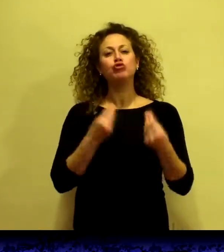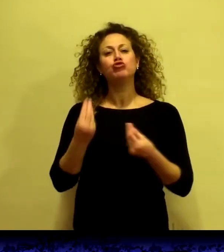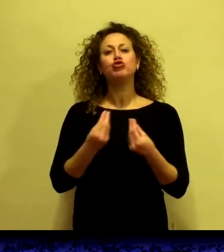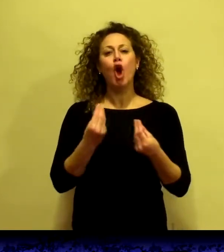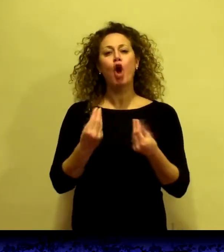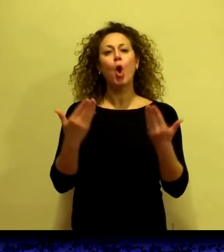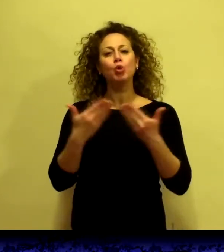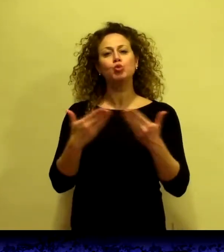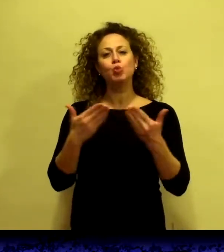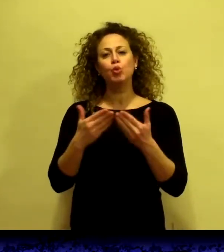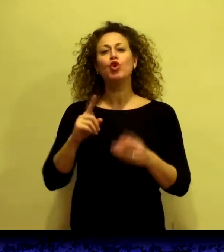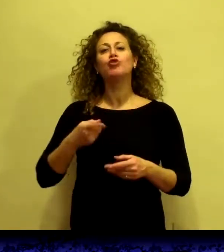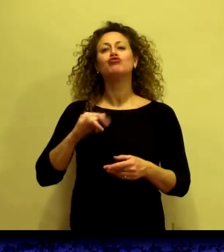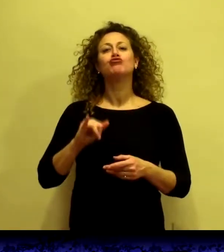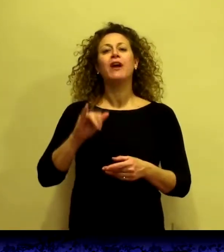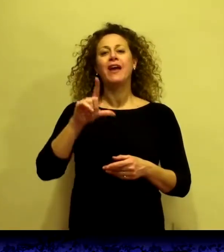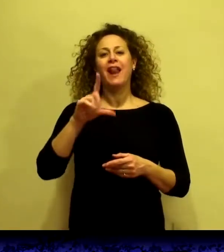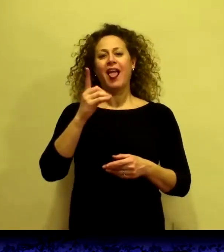Studio.